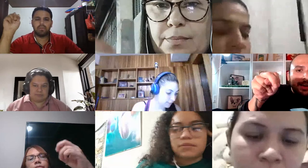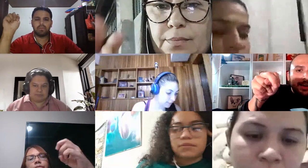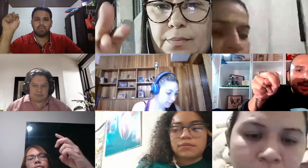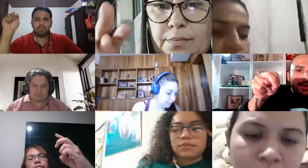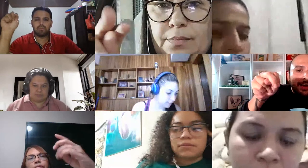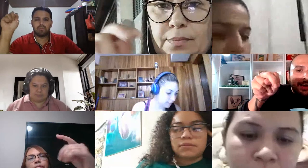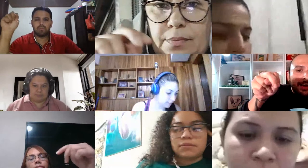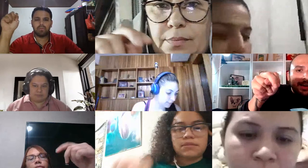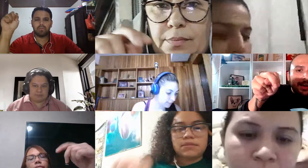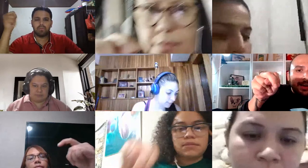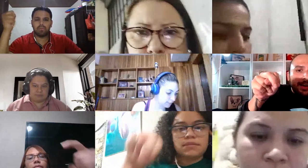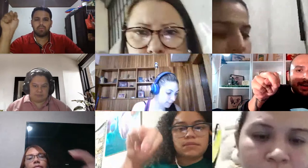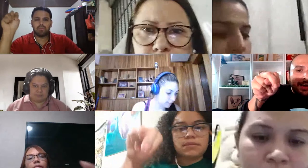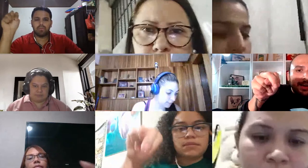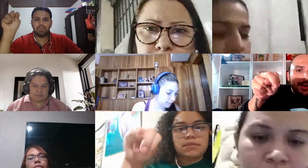es la N.